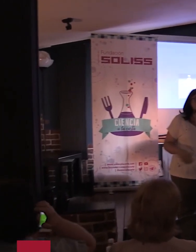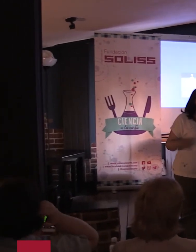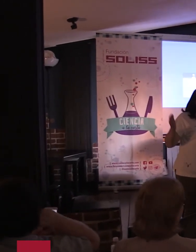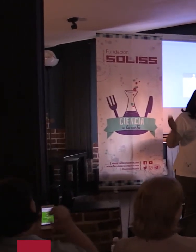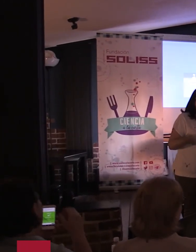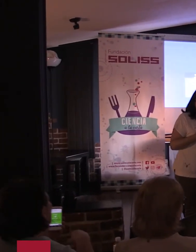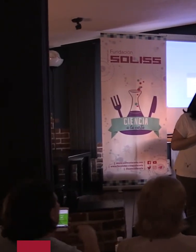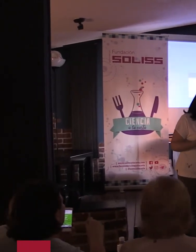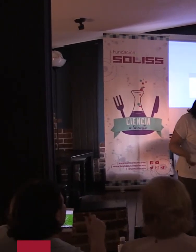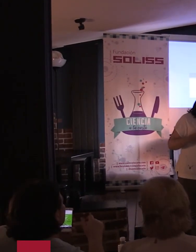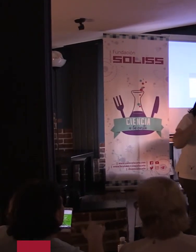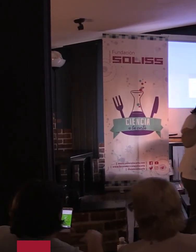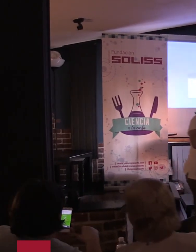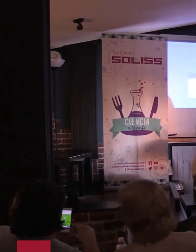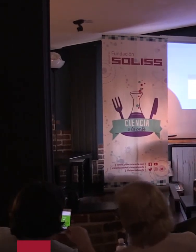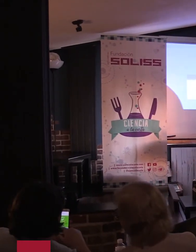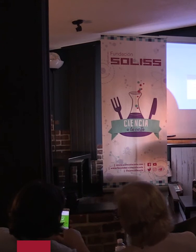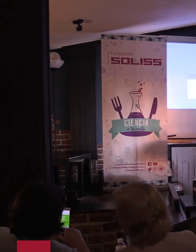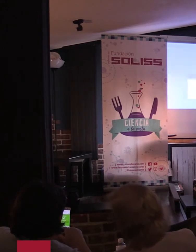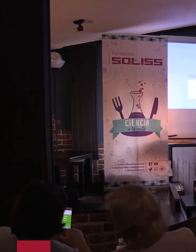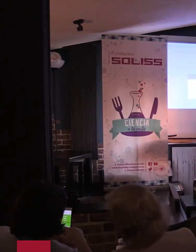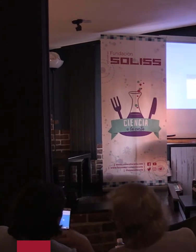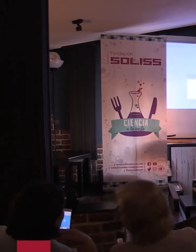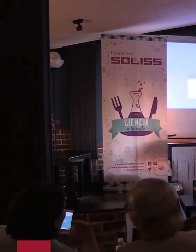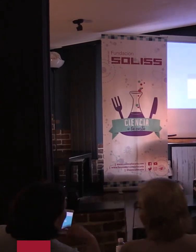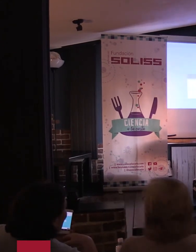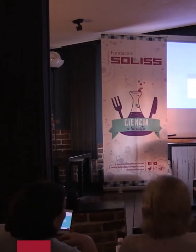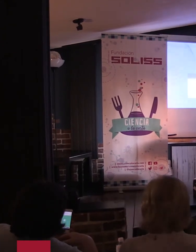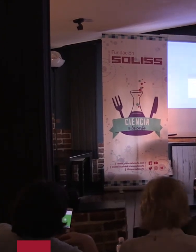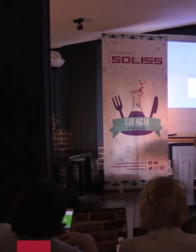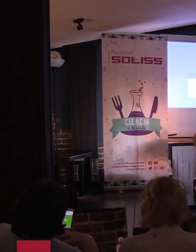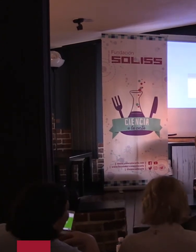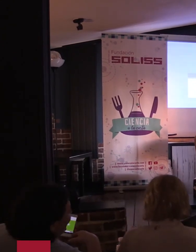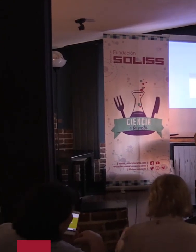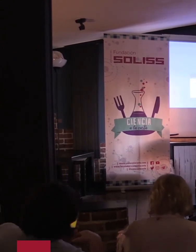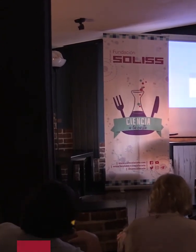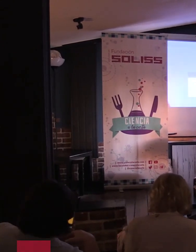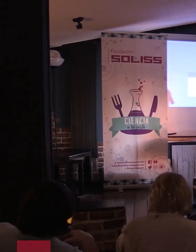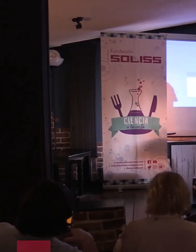las piernas, os pidáis algo y volvemos a empezar.